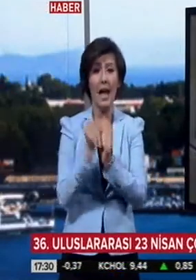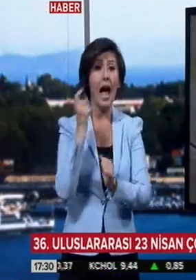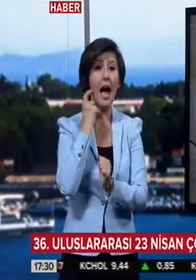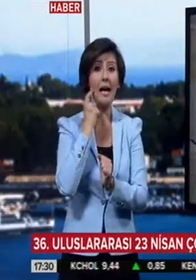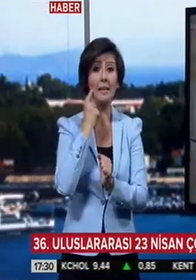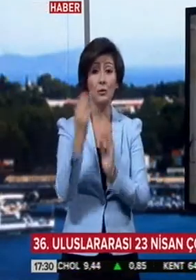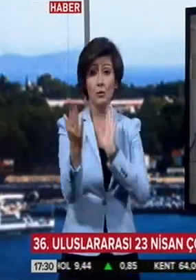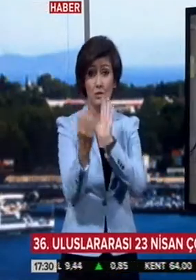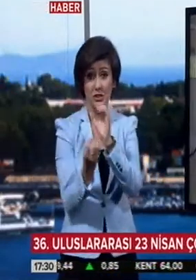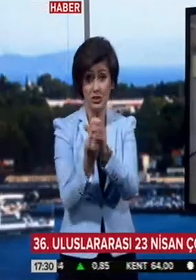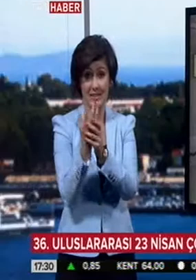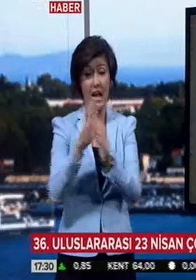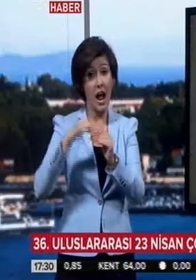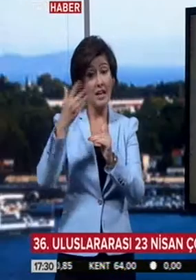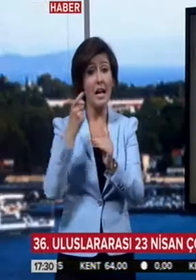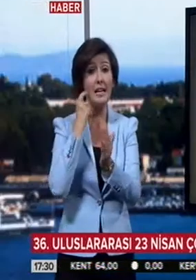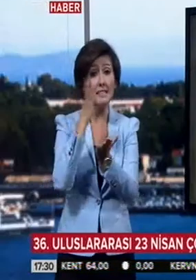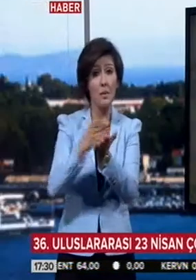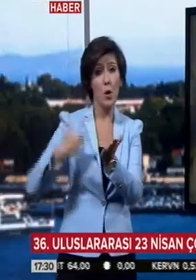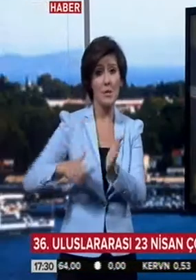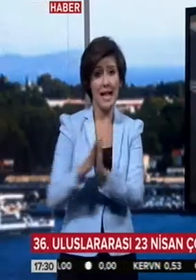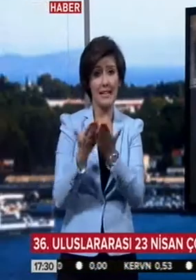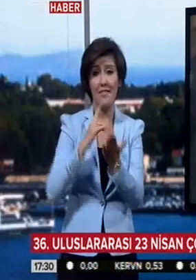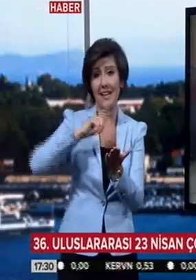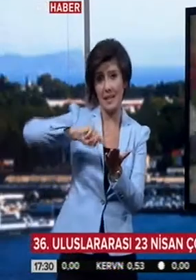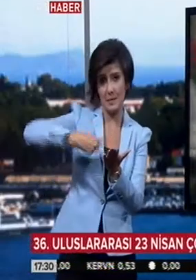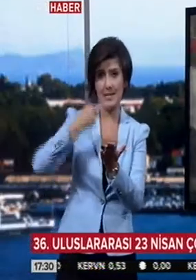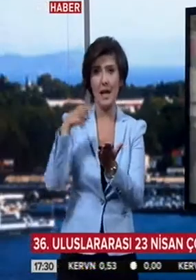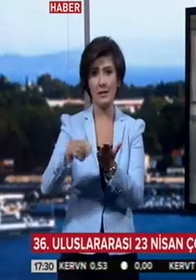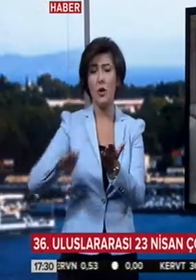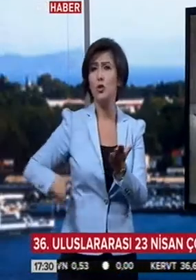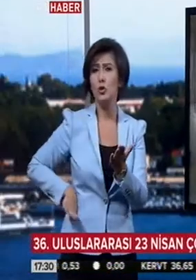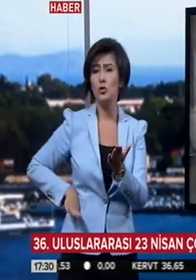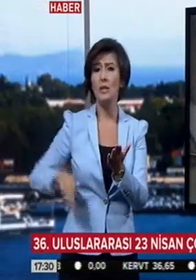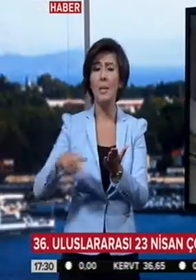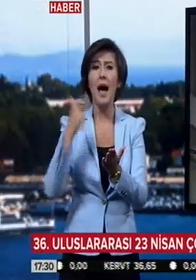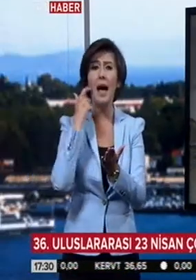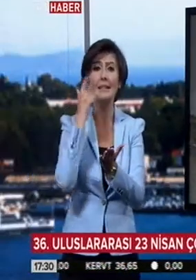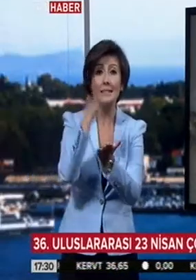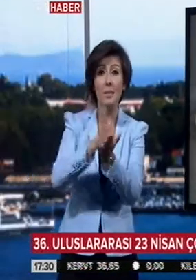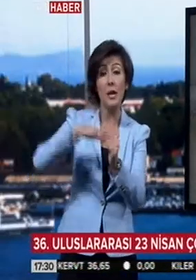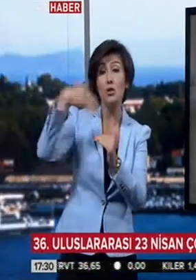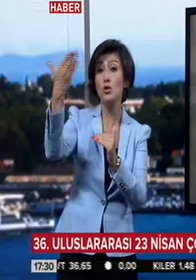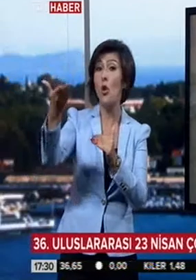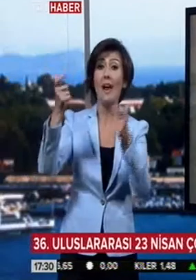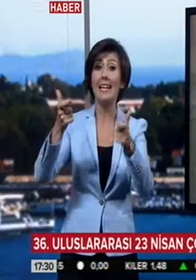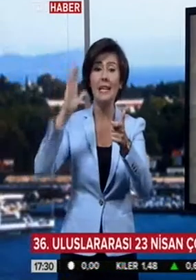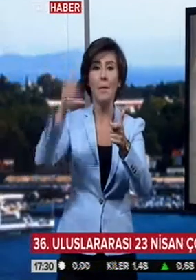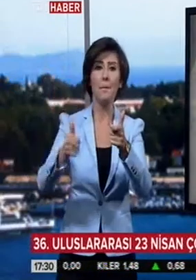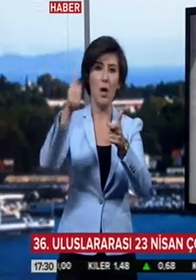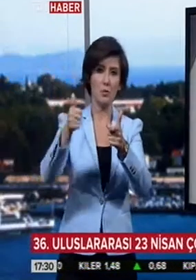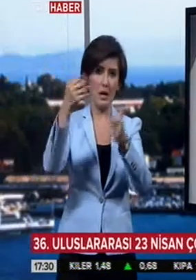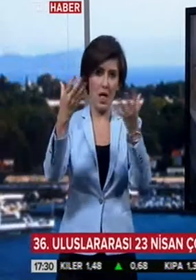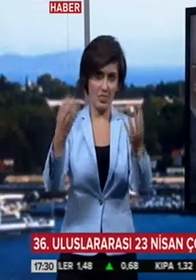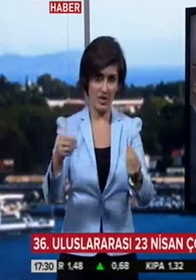birlikte atanın huzuruna çıktı. Ardından da Anıtkabir özel defterini imzaladı. Çocukların Anıtkabir'den sonraki durağı